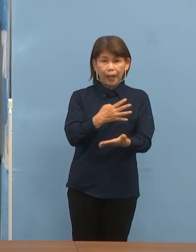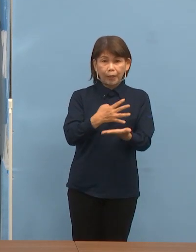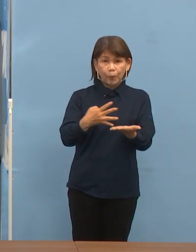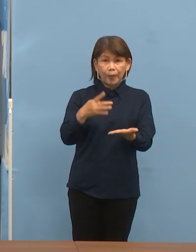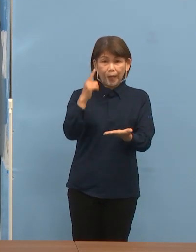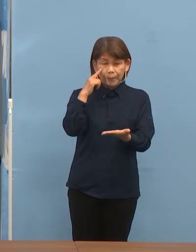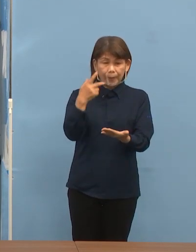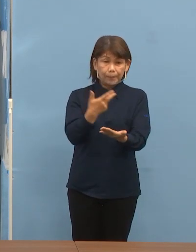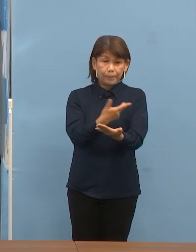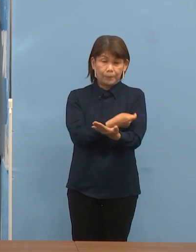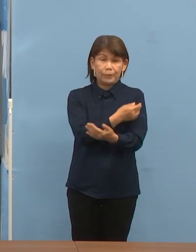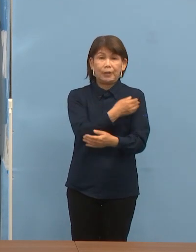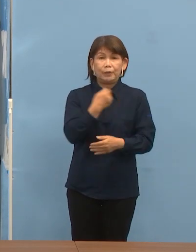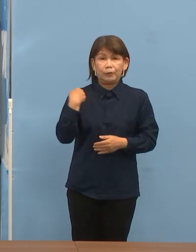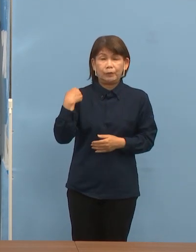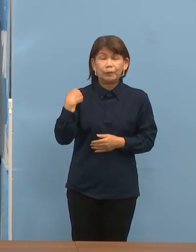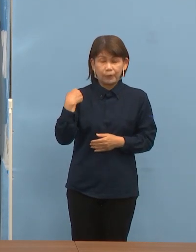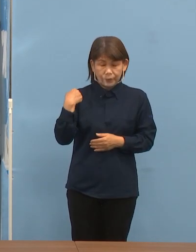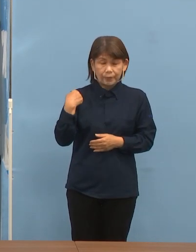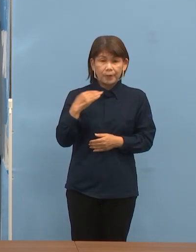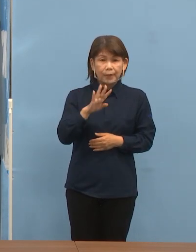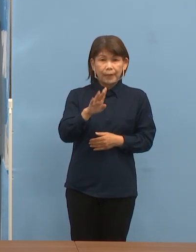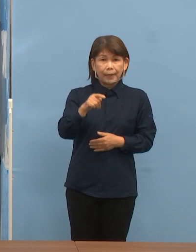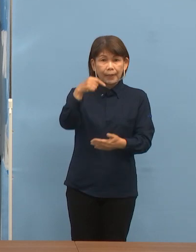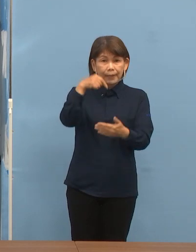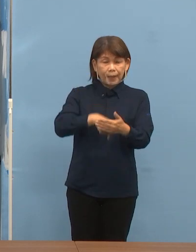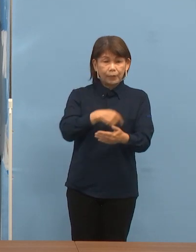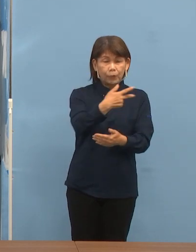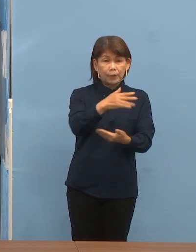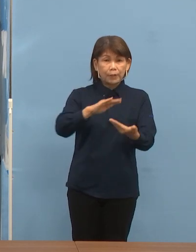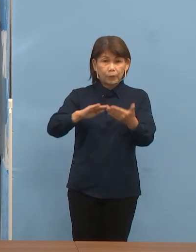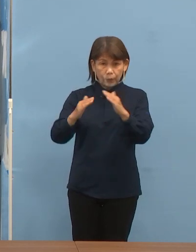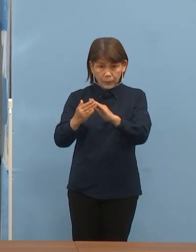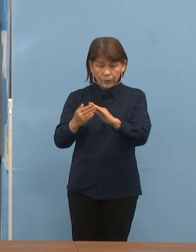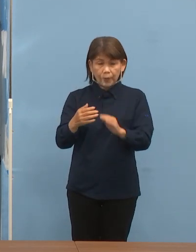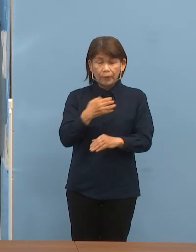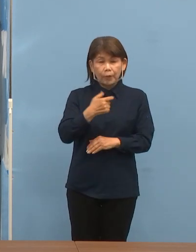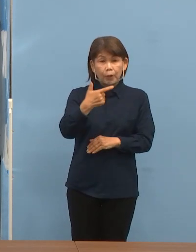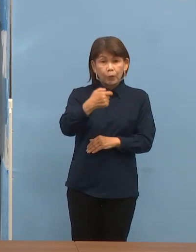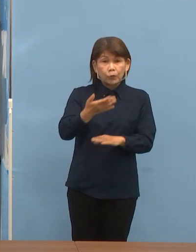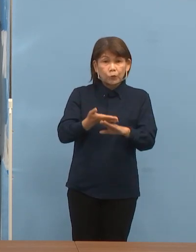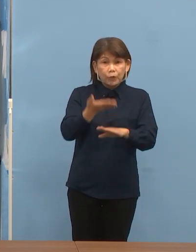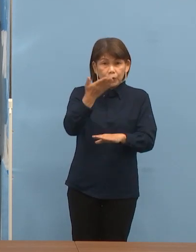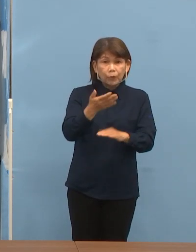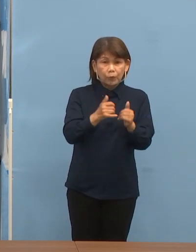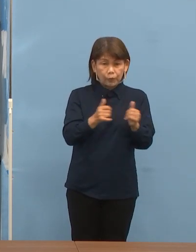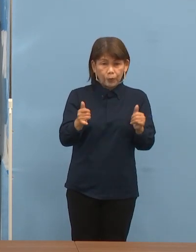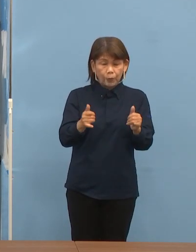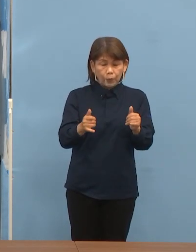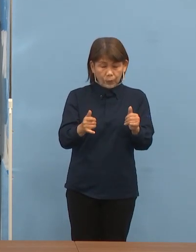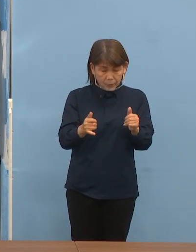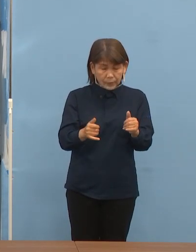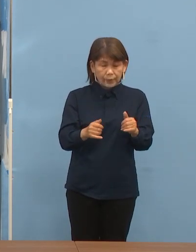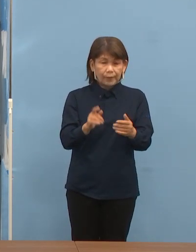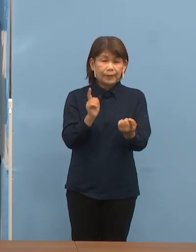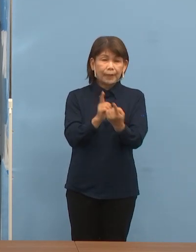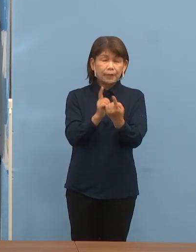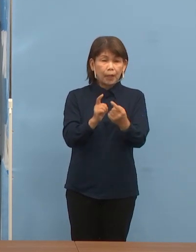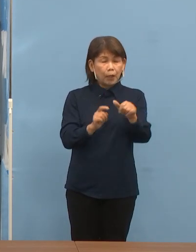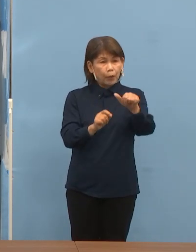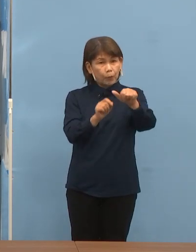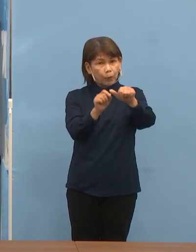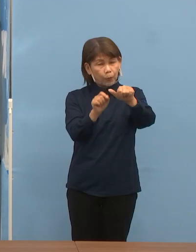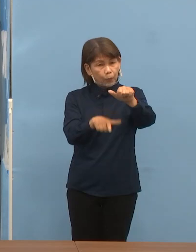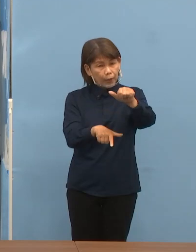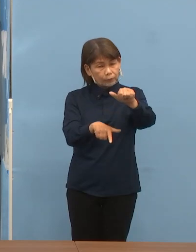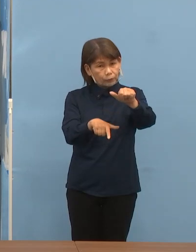でございます。で、県内の市町では60歳以上の方に対して早いところは5月下旬から、ですね、